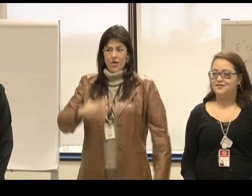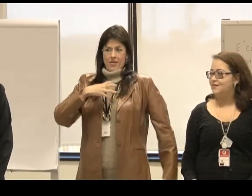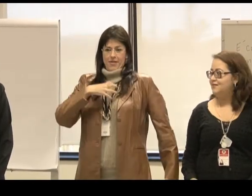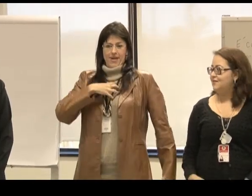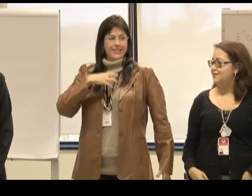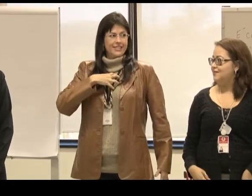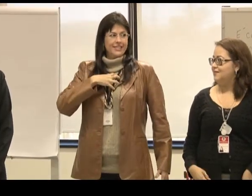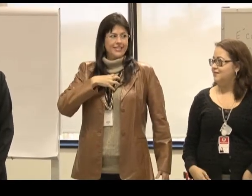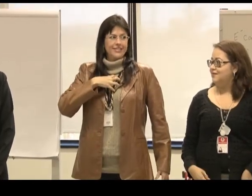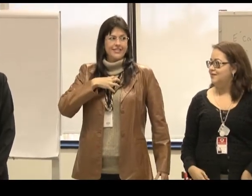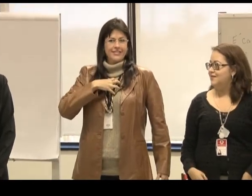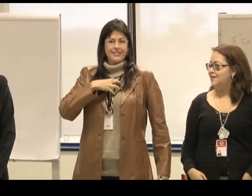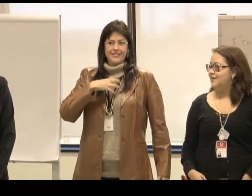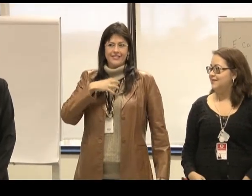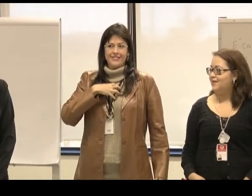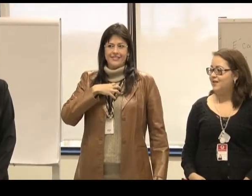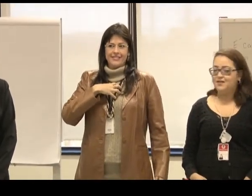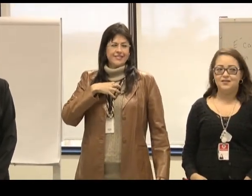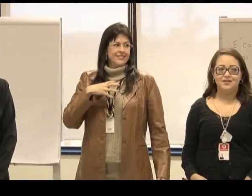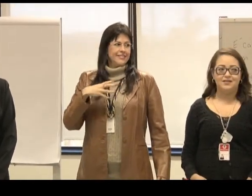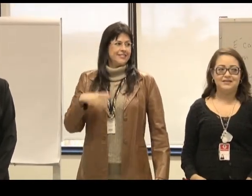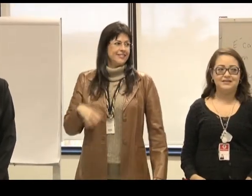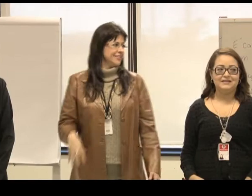Fecha a boca. Mandou? Próximo.